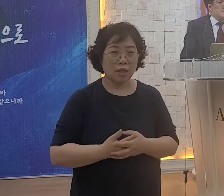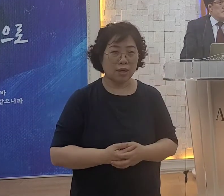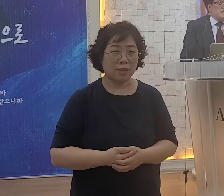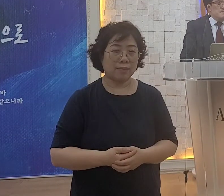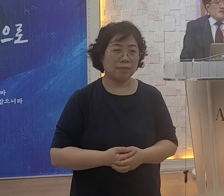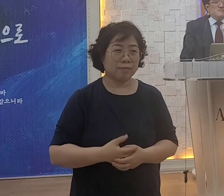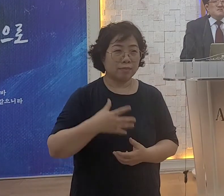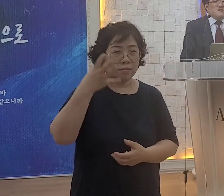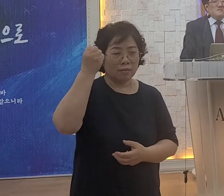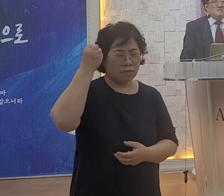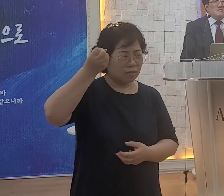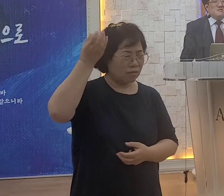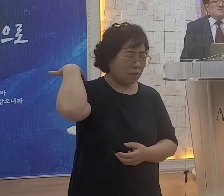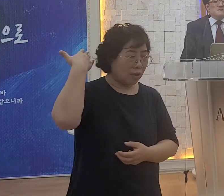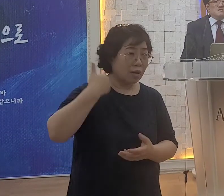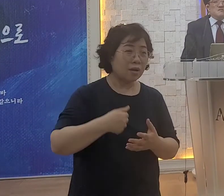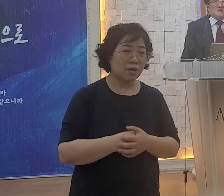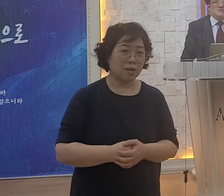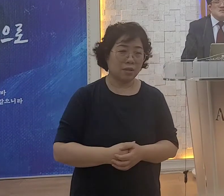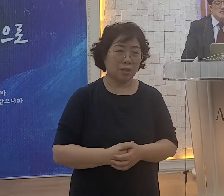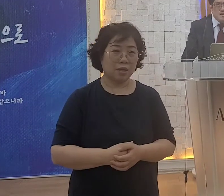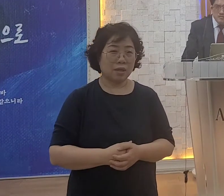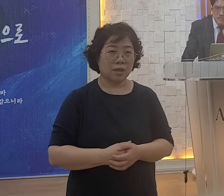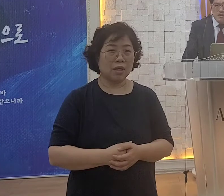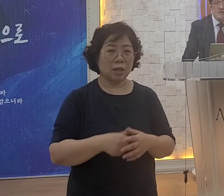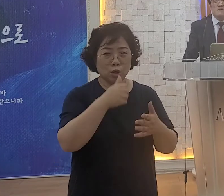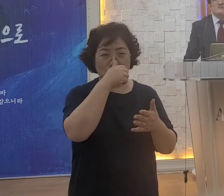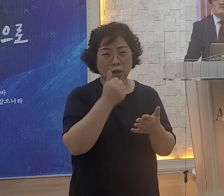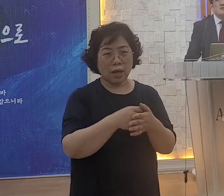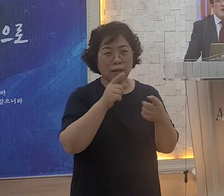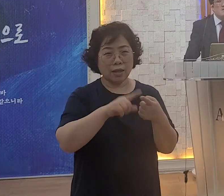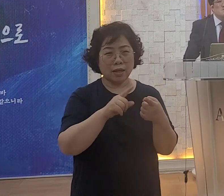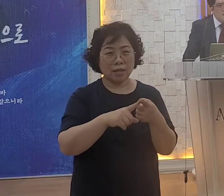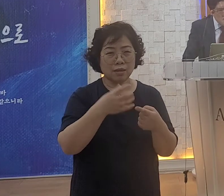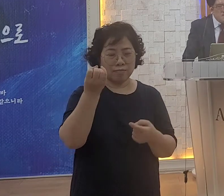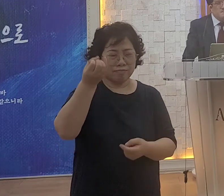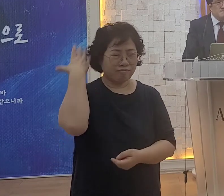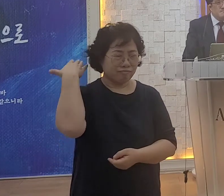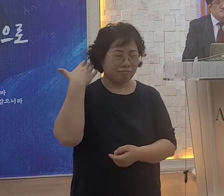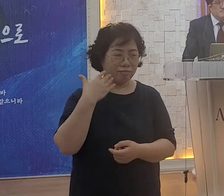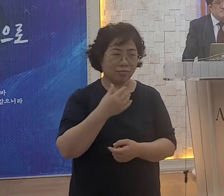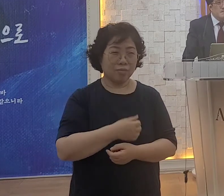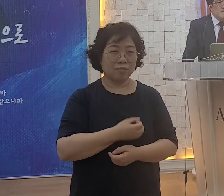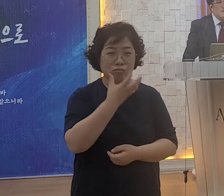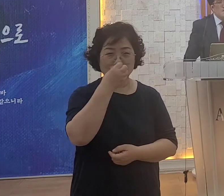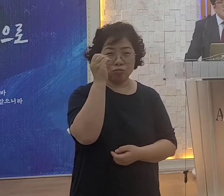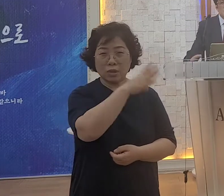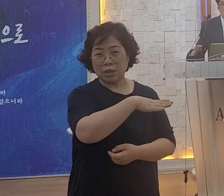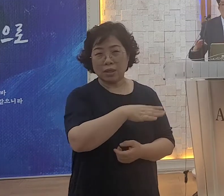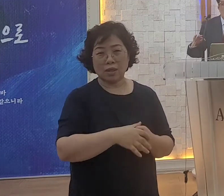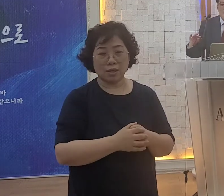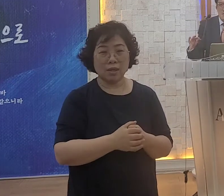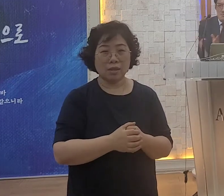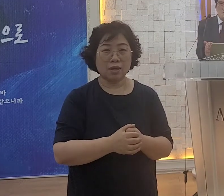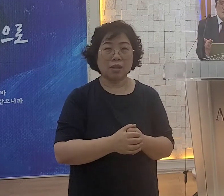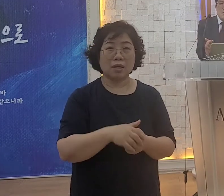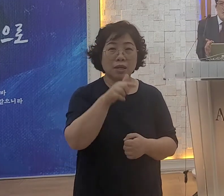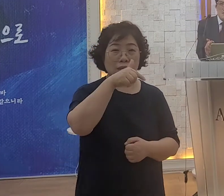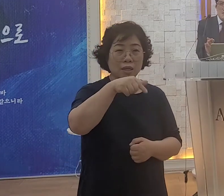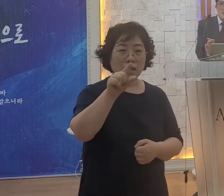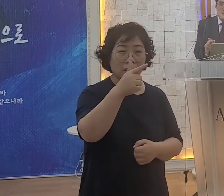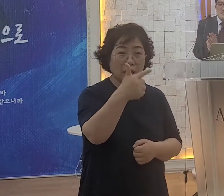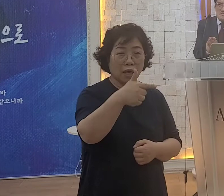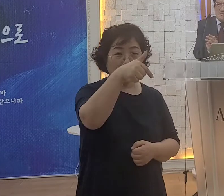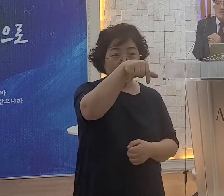뜻입니다. 내가 이제 다시는 그 죄를 내가 기억하지 않을게. 이걸 간과라 그래요. 그래서 우리가 어렵게